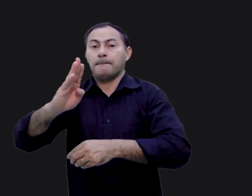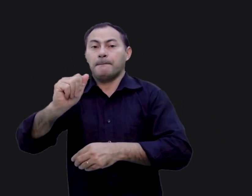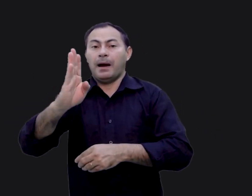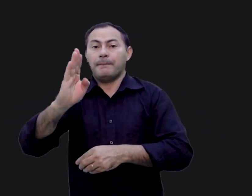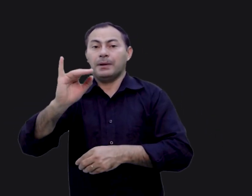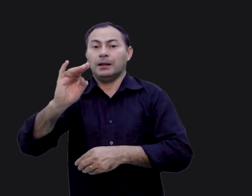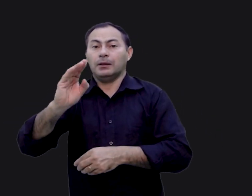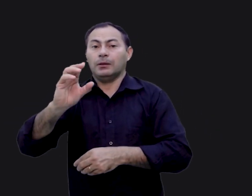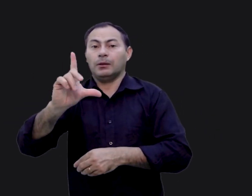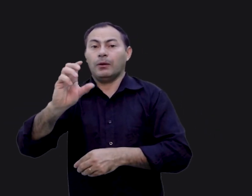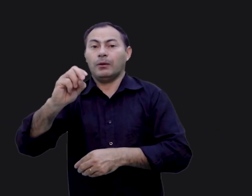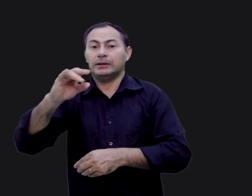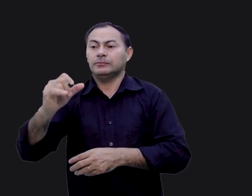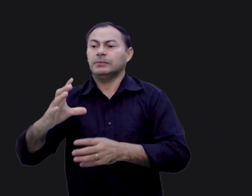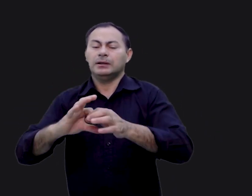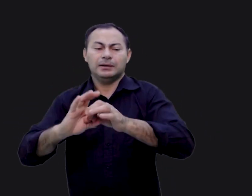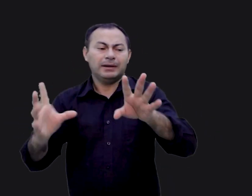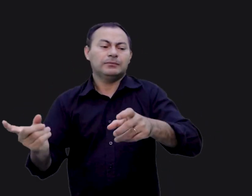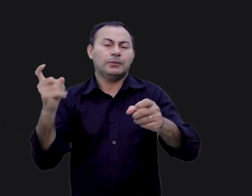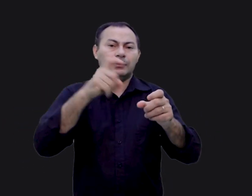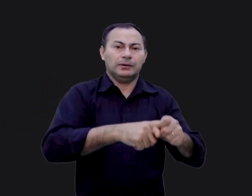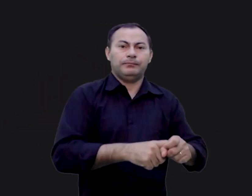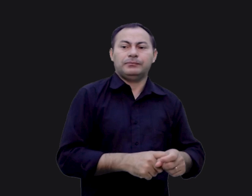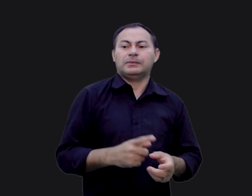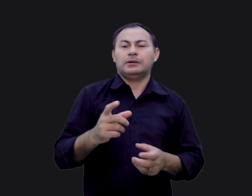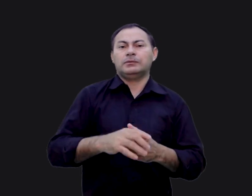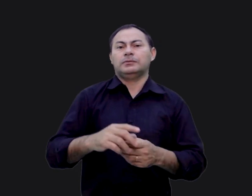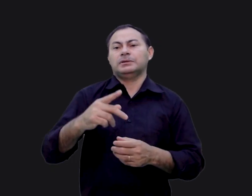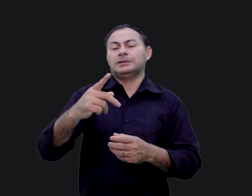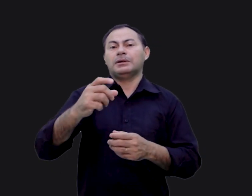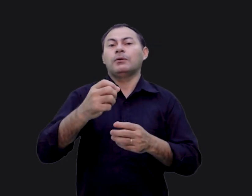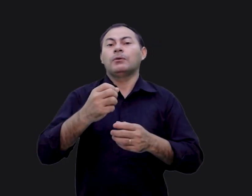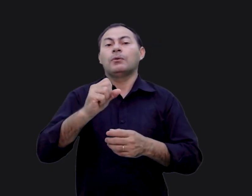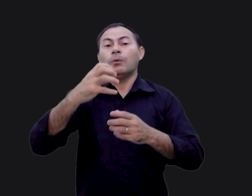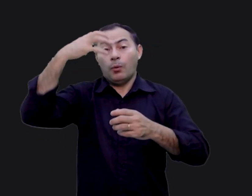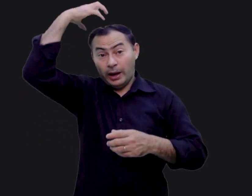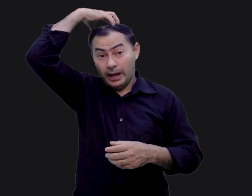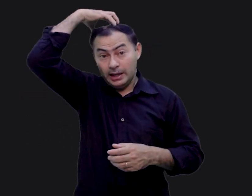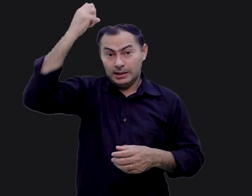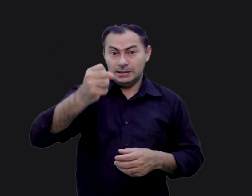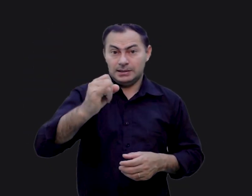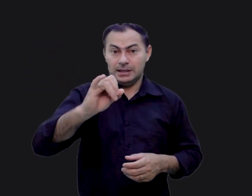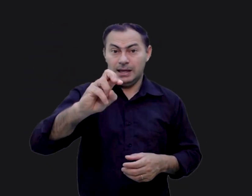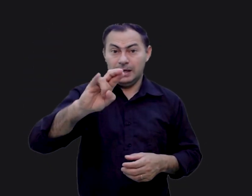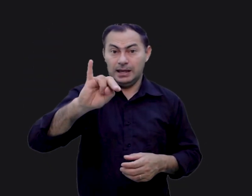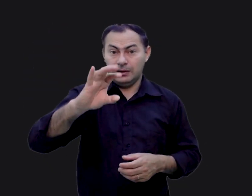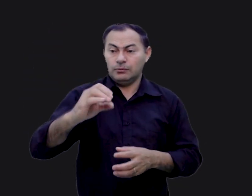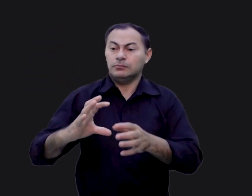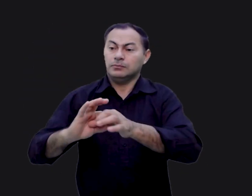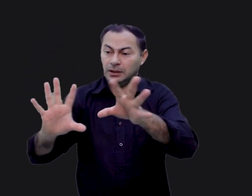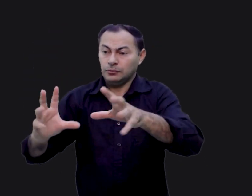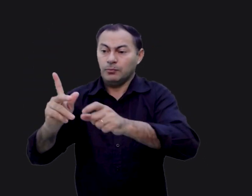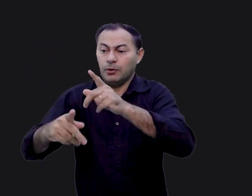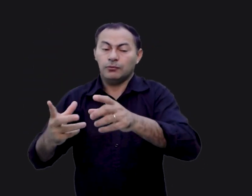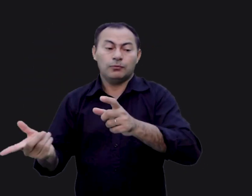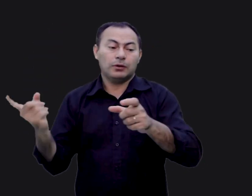Eles tiveram a permissão do imperador da Pérsia, Ciro, o Grande, para reconstruir o templo, a cidade e seu